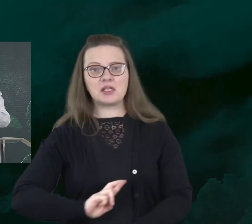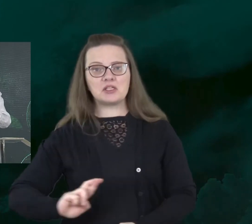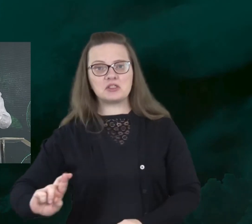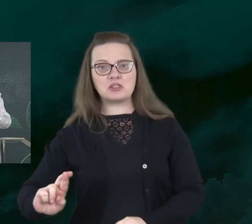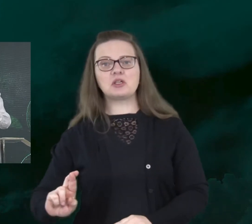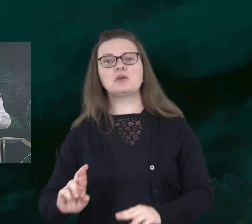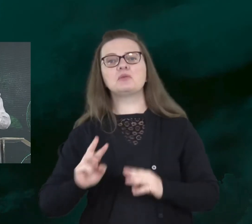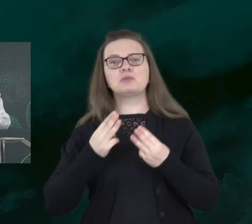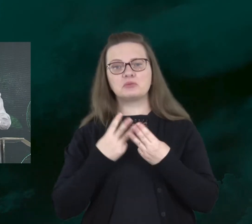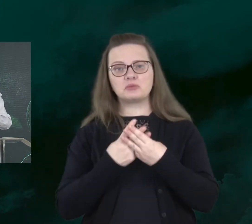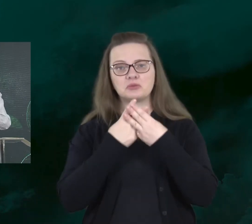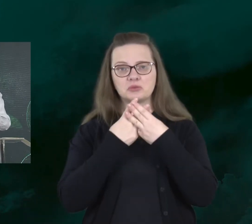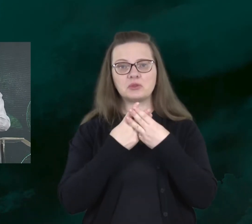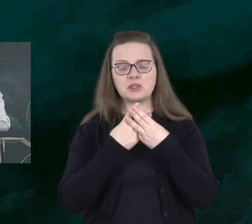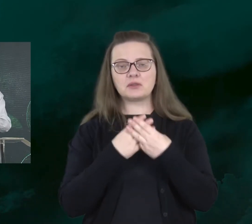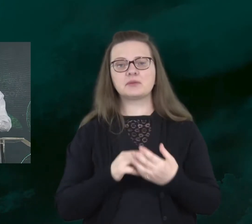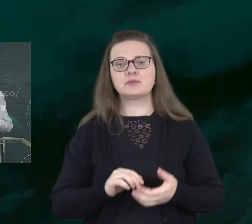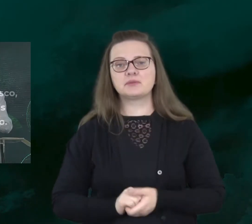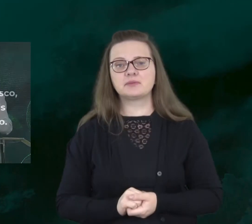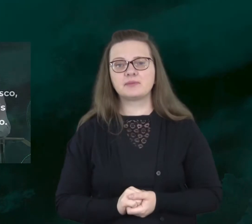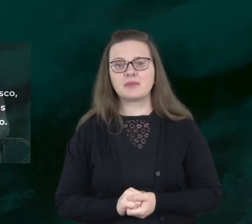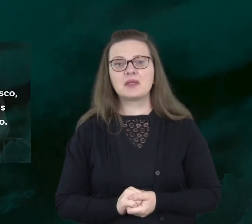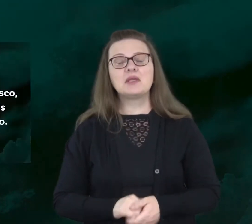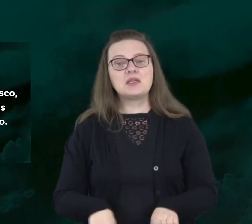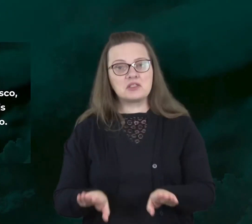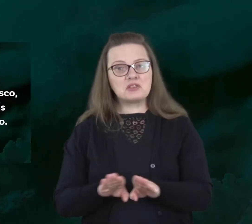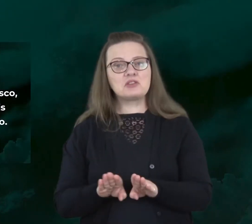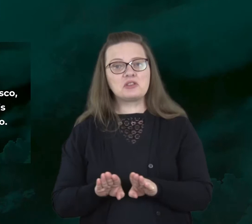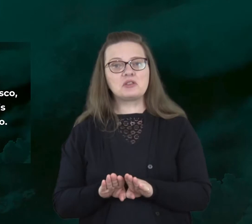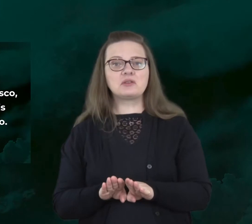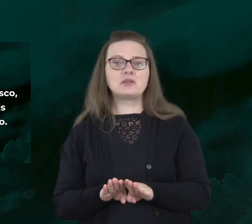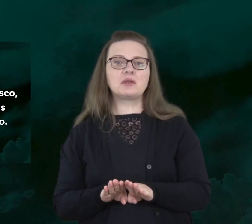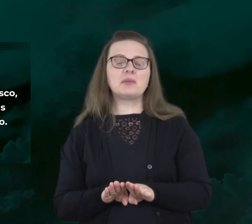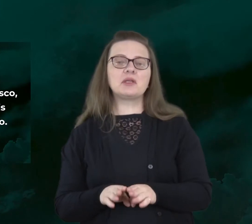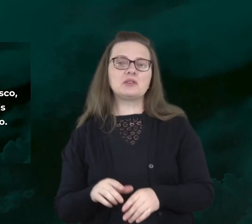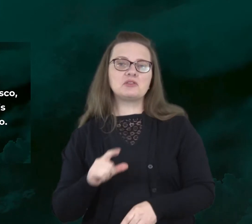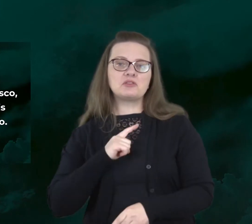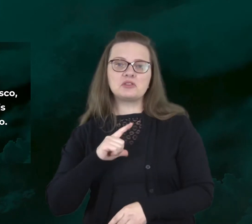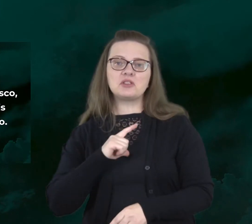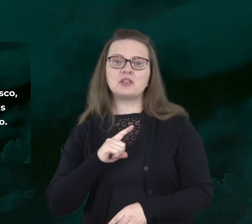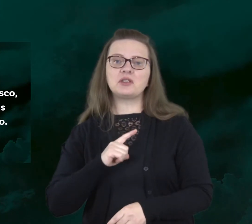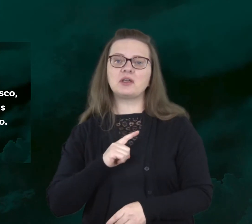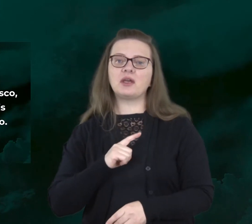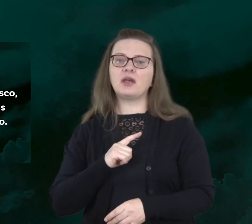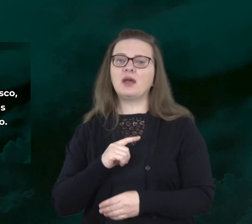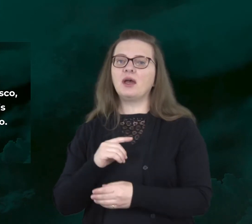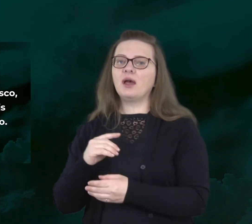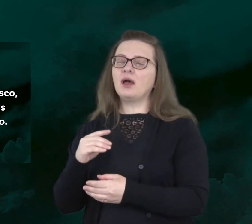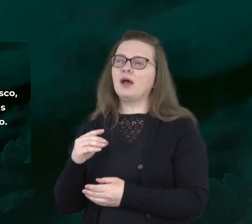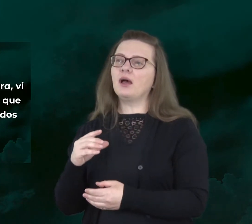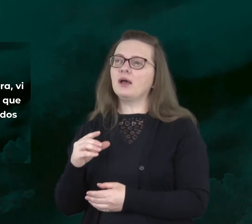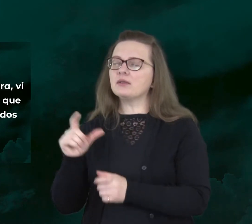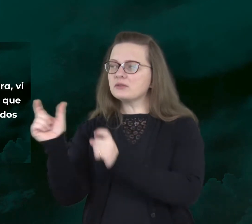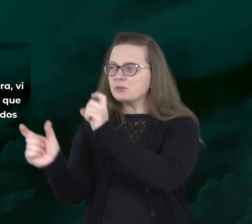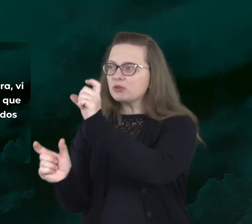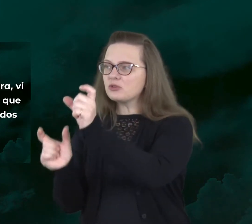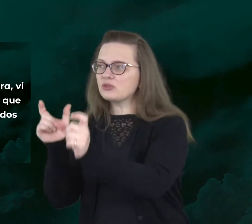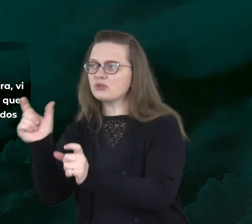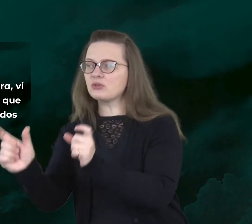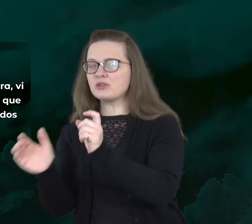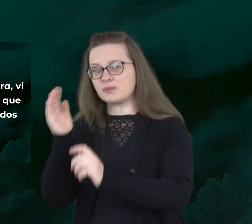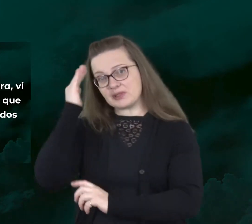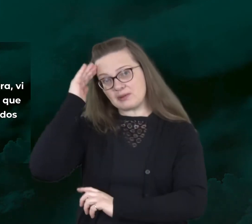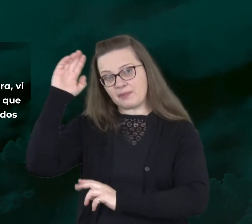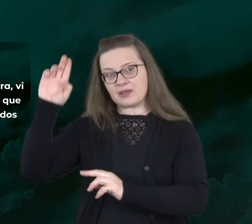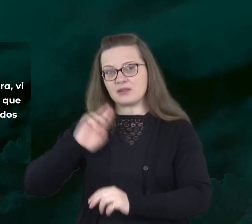para perseguir, levando a autorização dos principais sacerdotes e por eles comissionado. Ao meio-dia, ao rei, indo